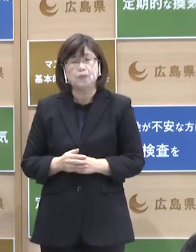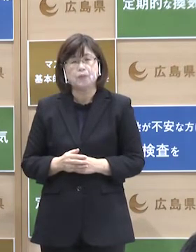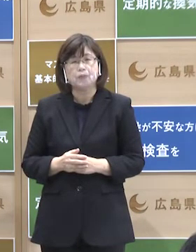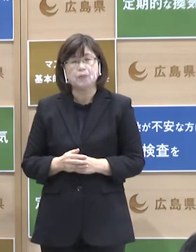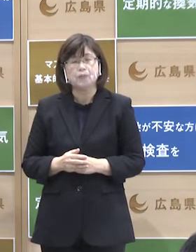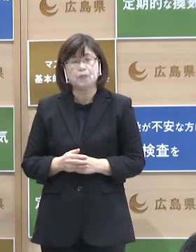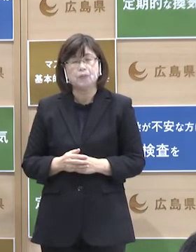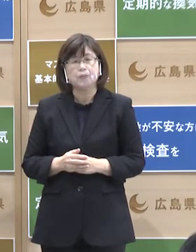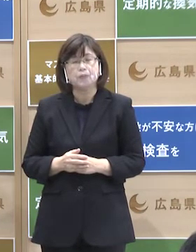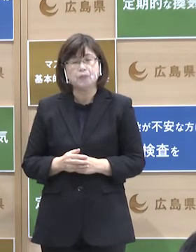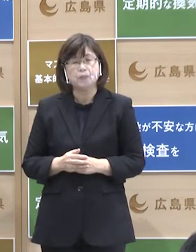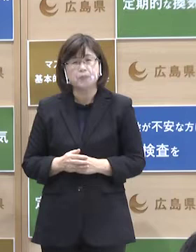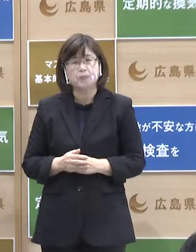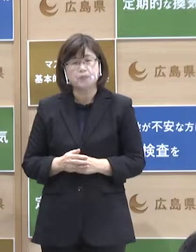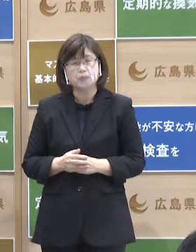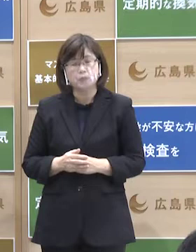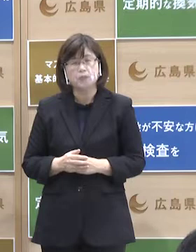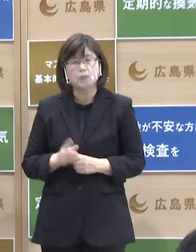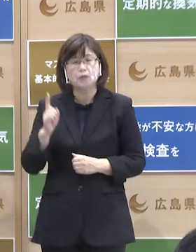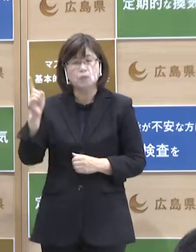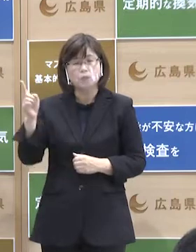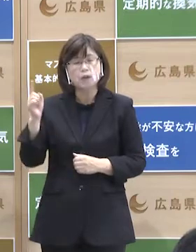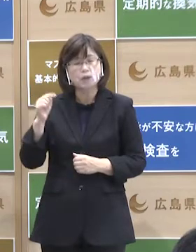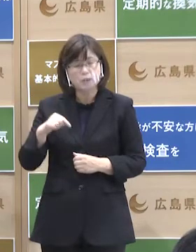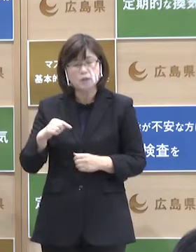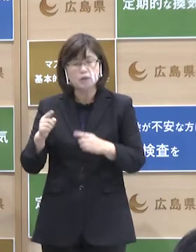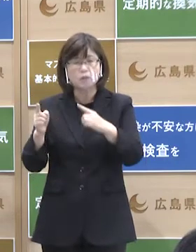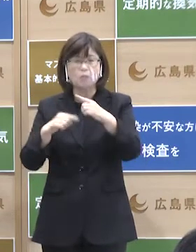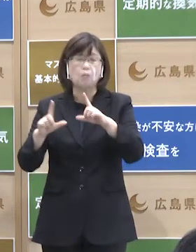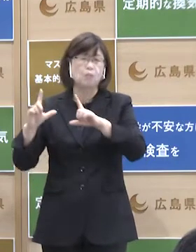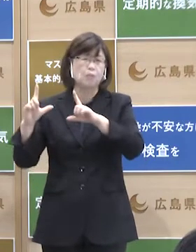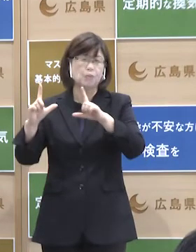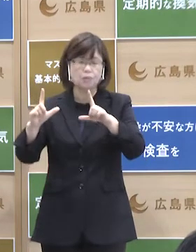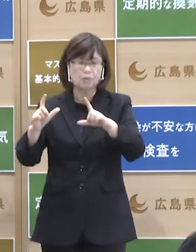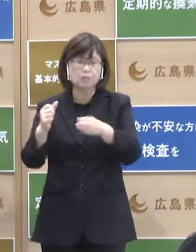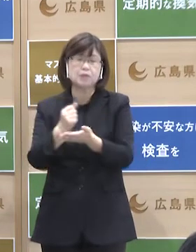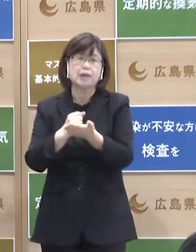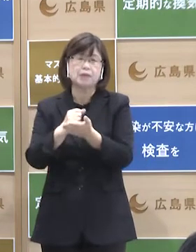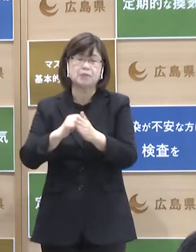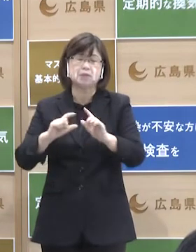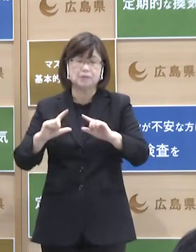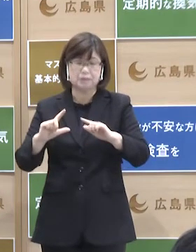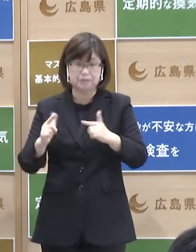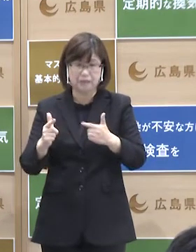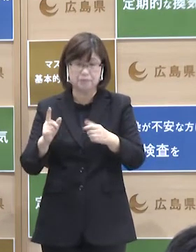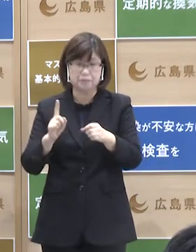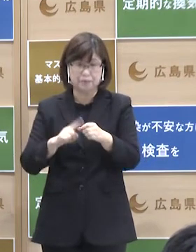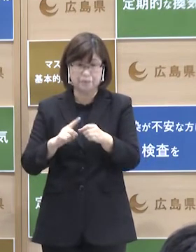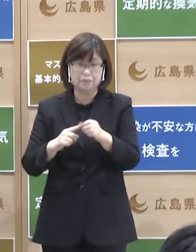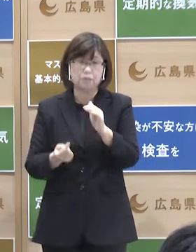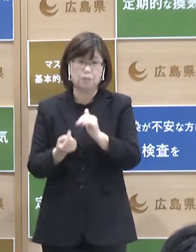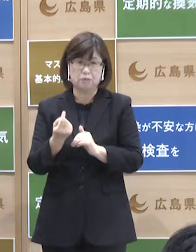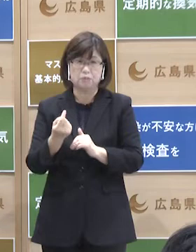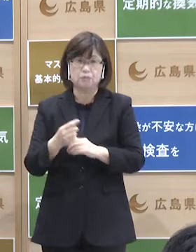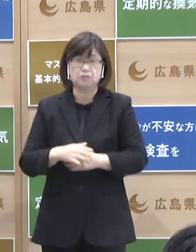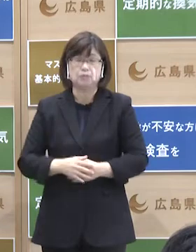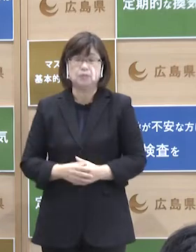表するタイミングがですね、違うということから来ているということなんですが、